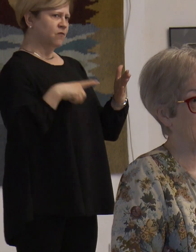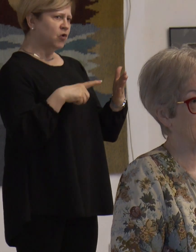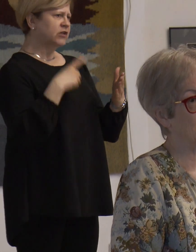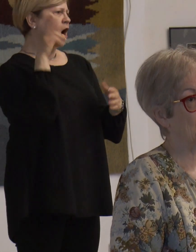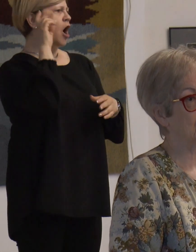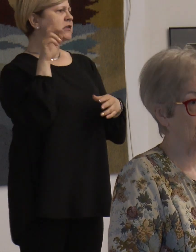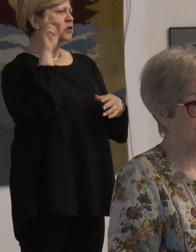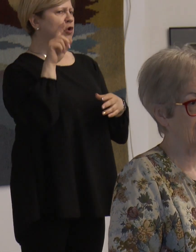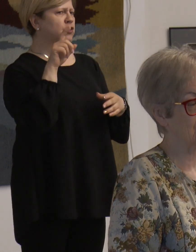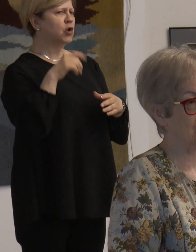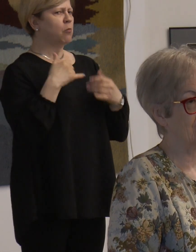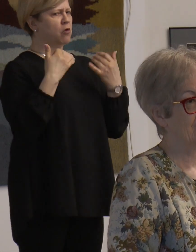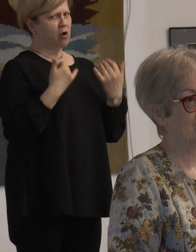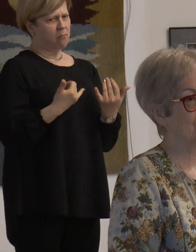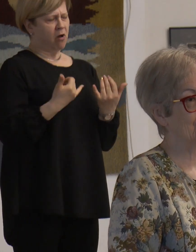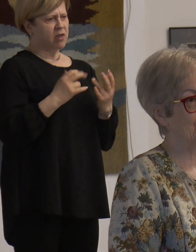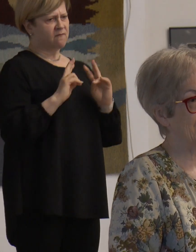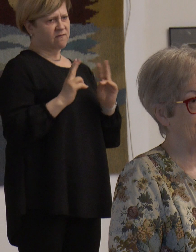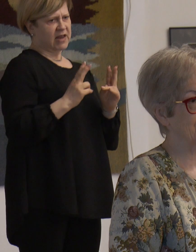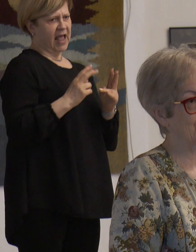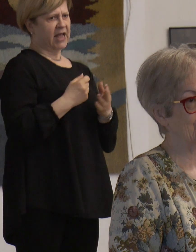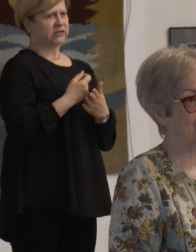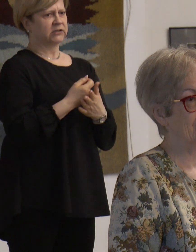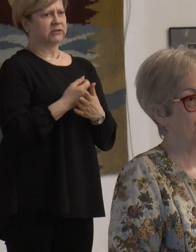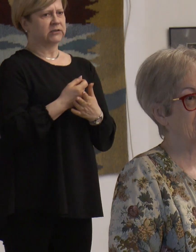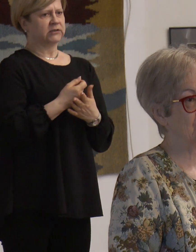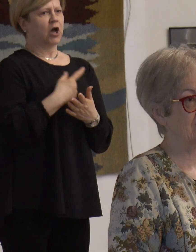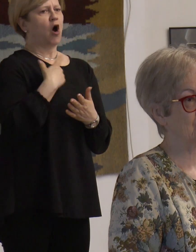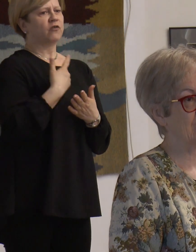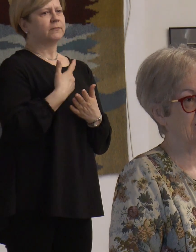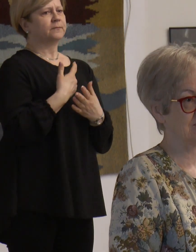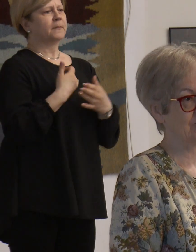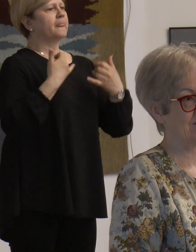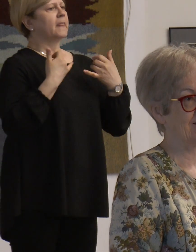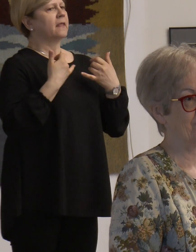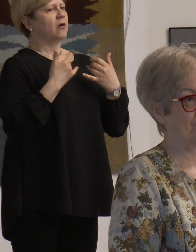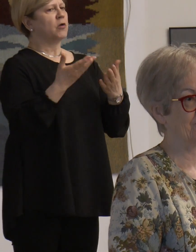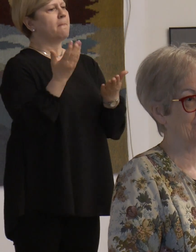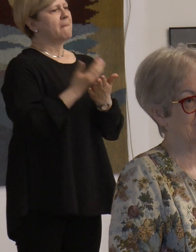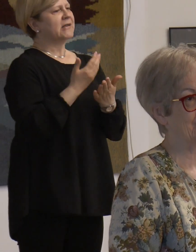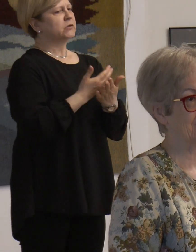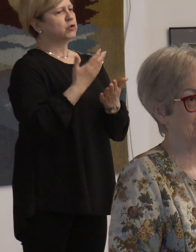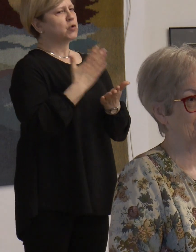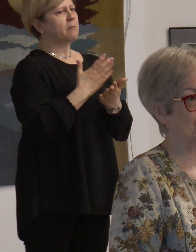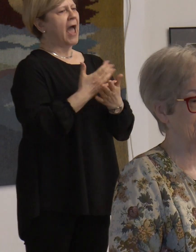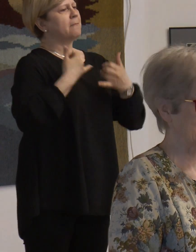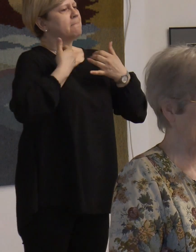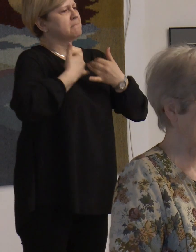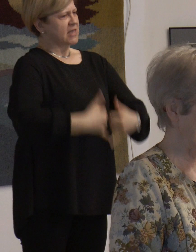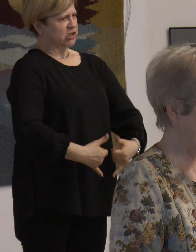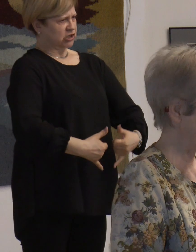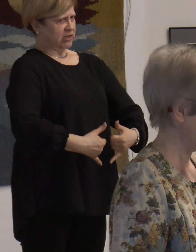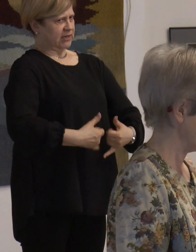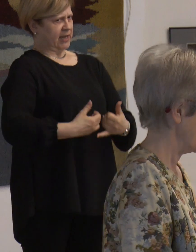gondolom, hogy rendkívüli aktualitással, és ahogy tőled megszoktuk, mélységes mély érzésekkel hallhattuk az előadásokban.